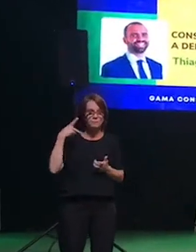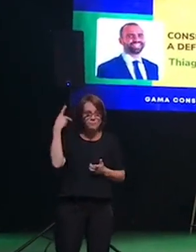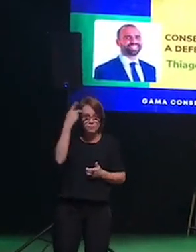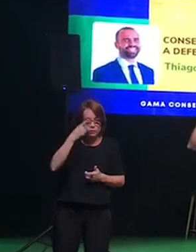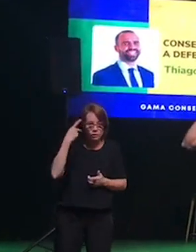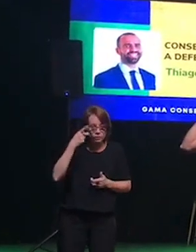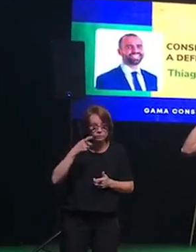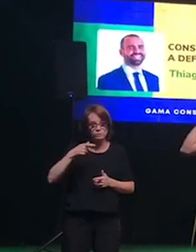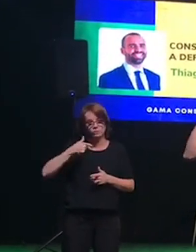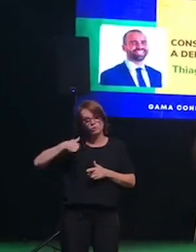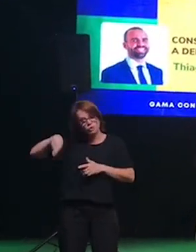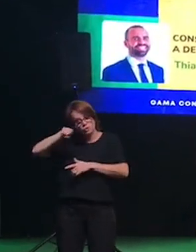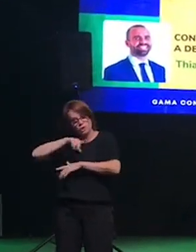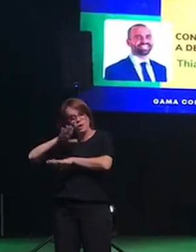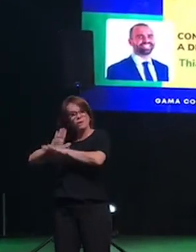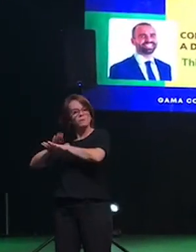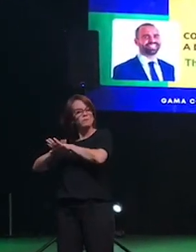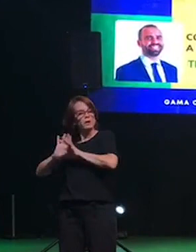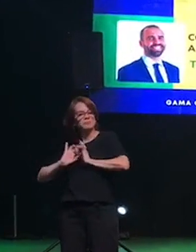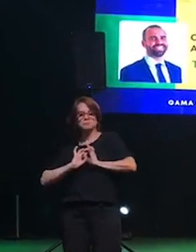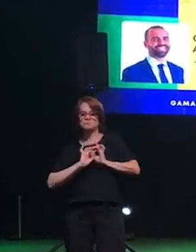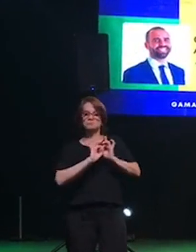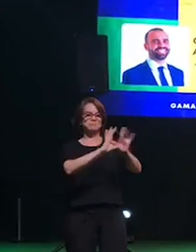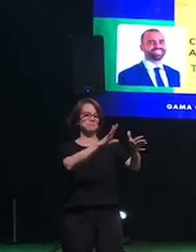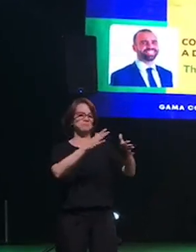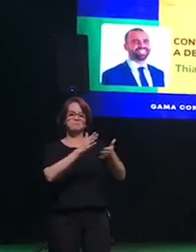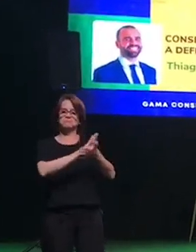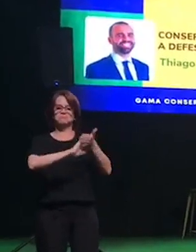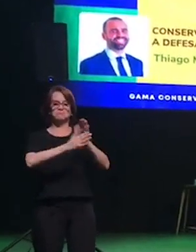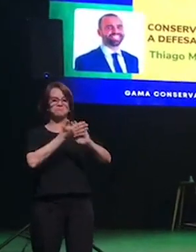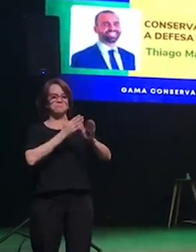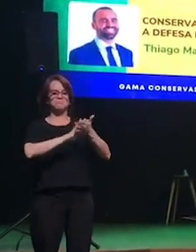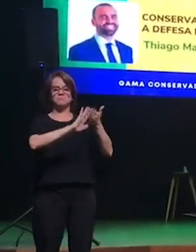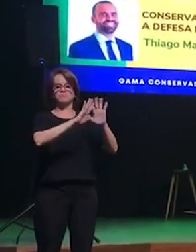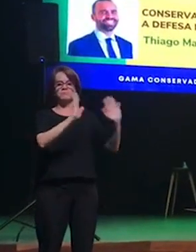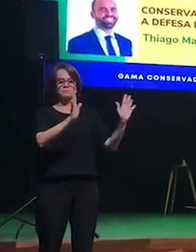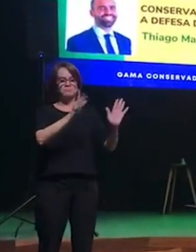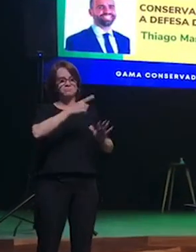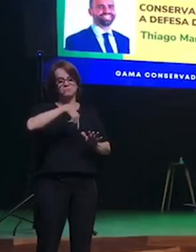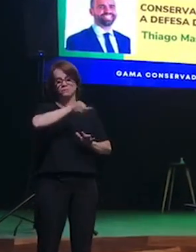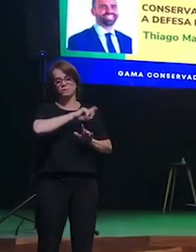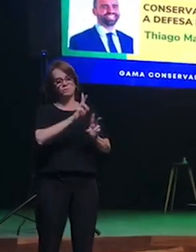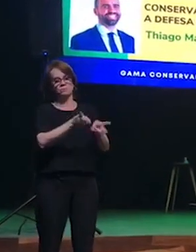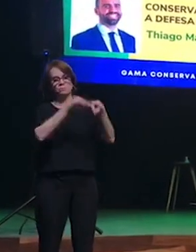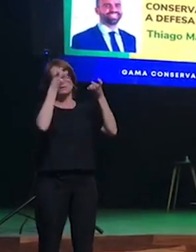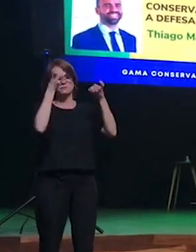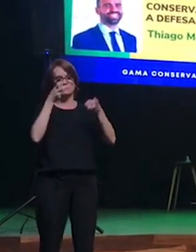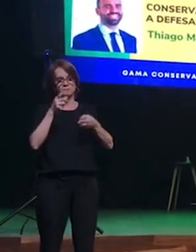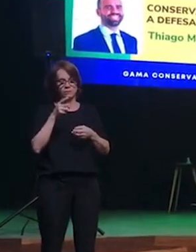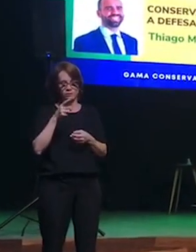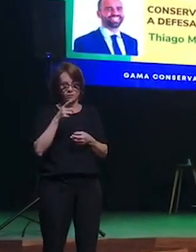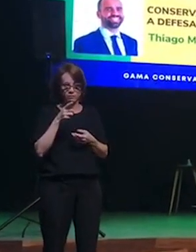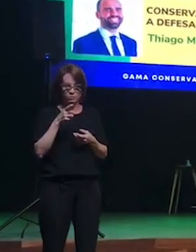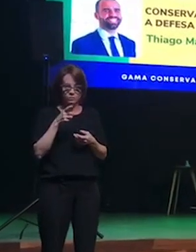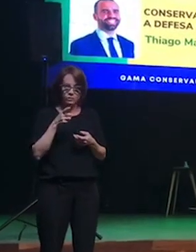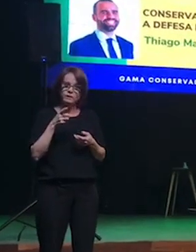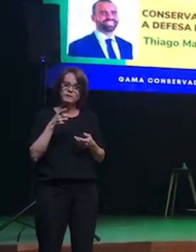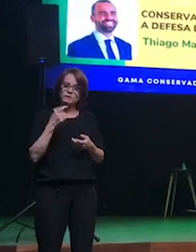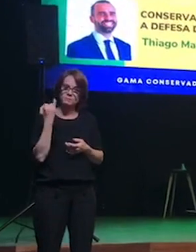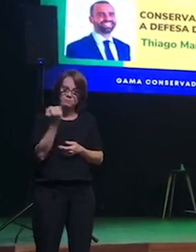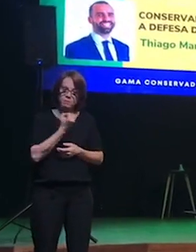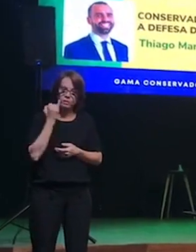Fomos nós que entregamos para eles, nós é que não nos demos conta da importância que tem ocupar os